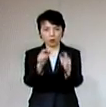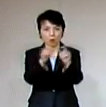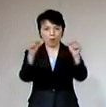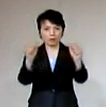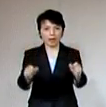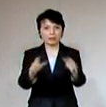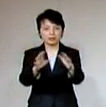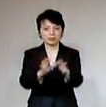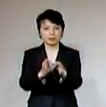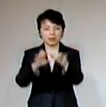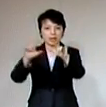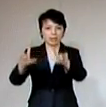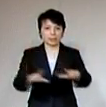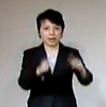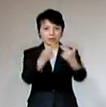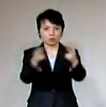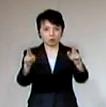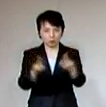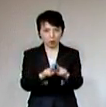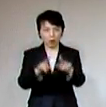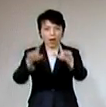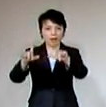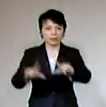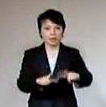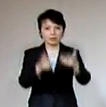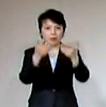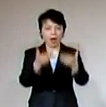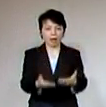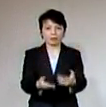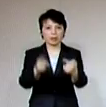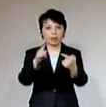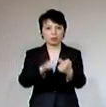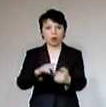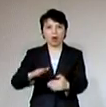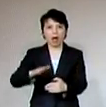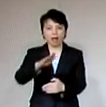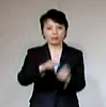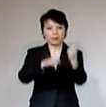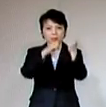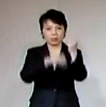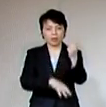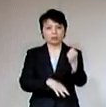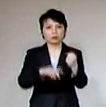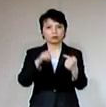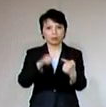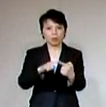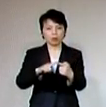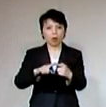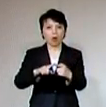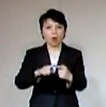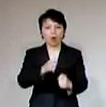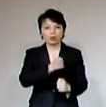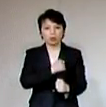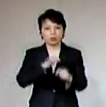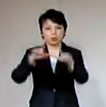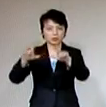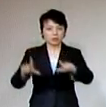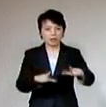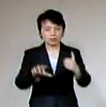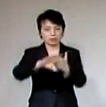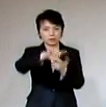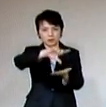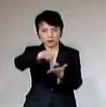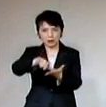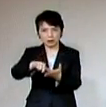、生活の党は生活の安定と発展の原則のもと、命、暮らし、地域